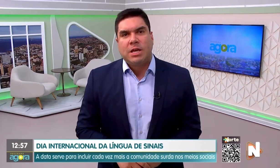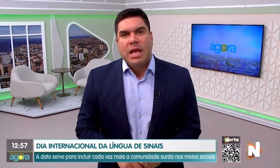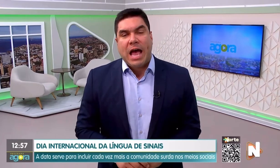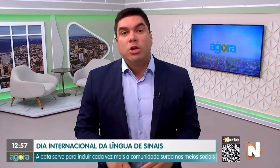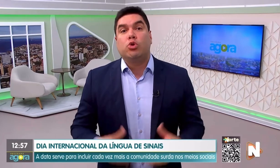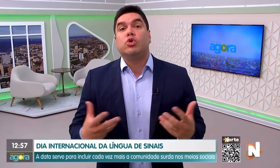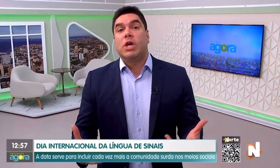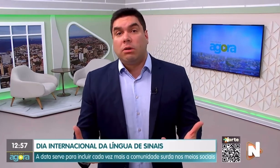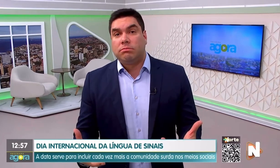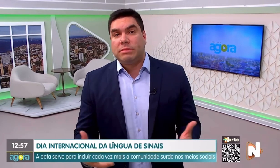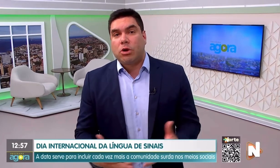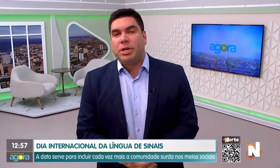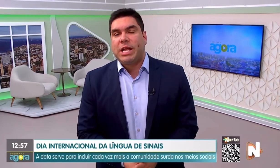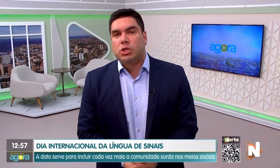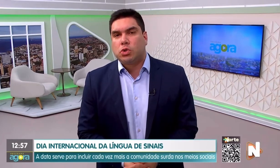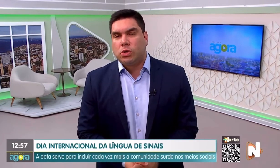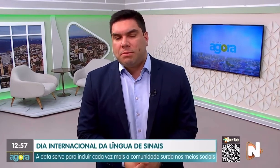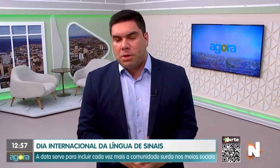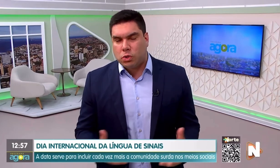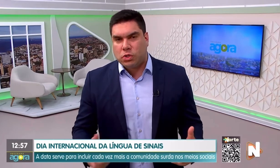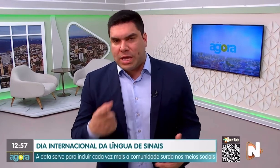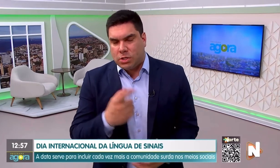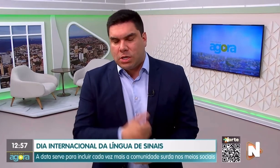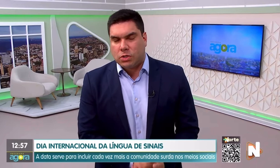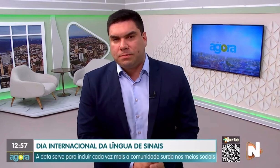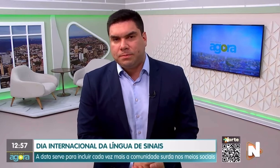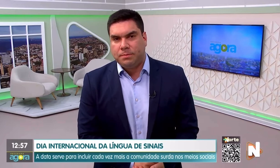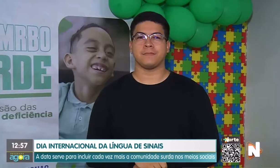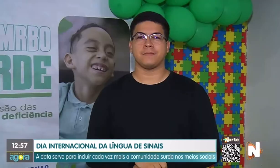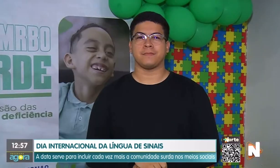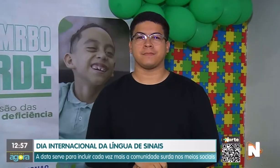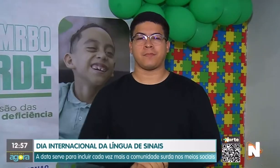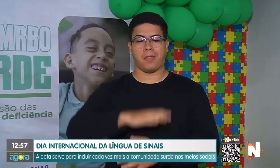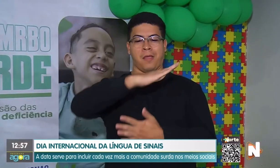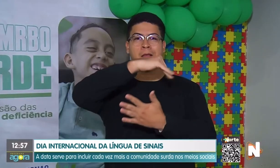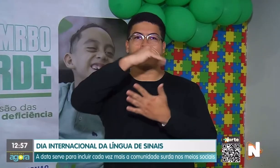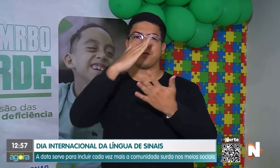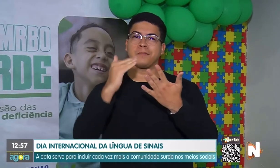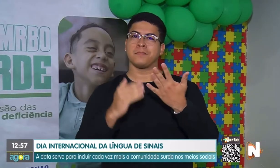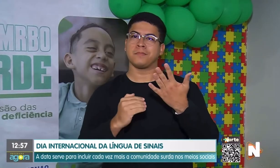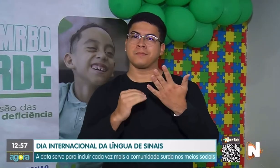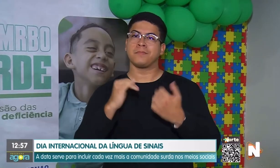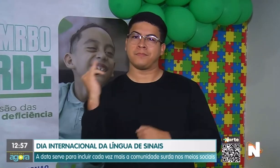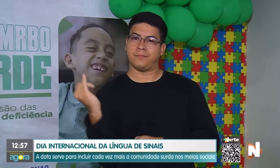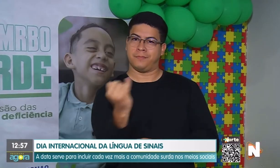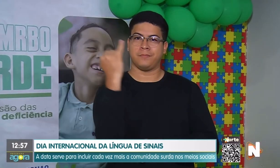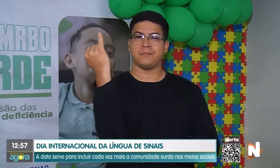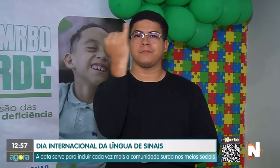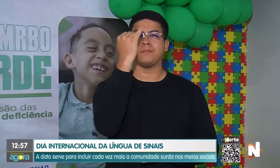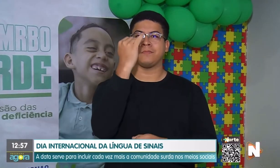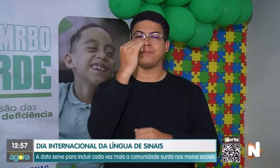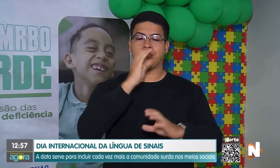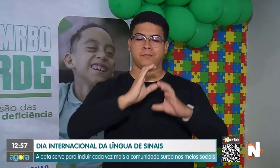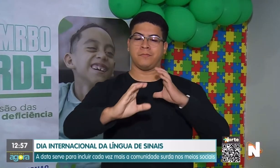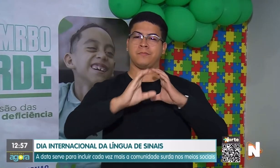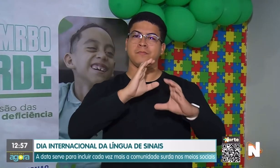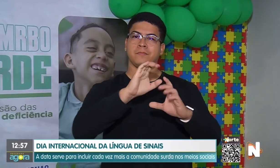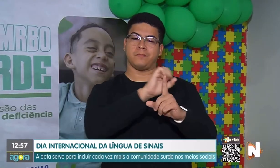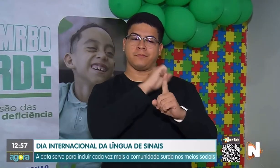a inclusão da comunidade surda em meios sociais, olha só O Andrei já trabalha há oito anos como intérprete de Libras